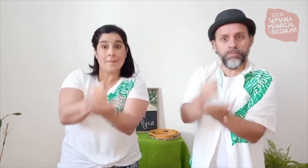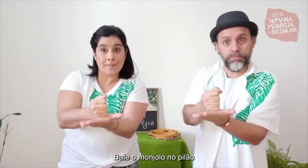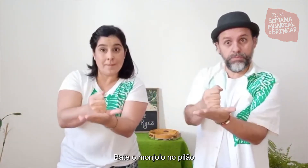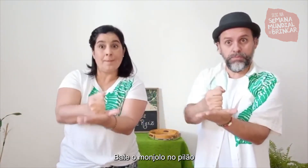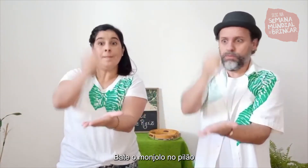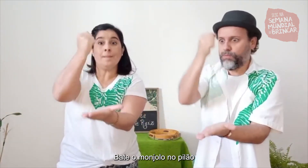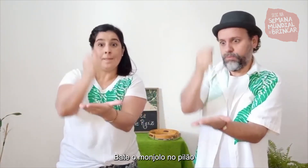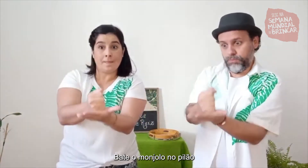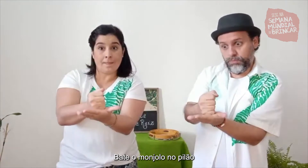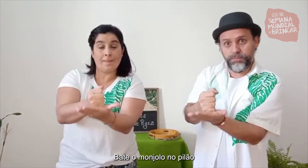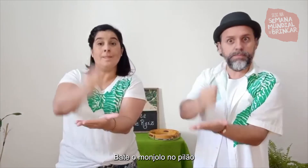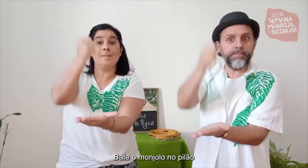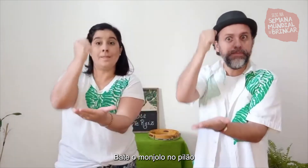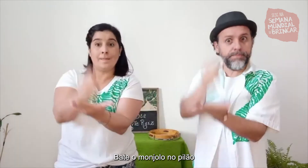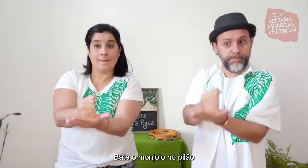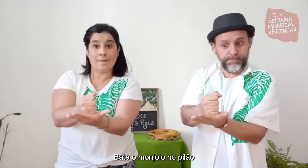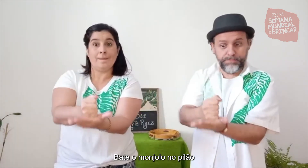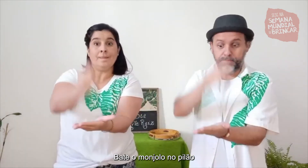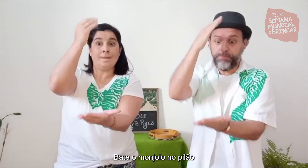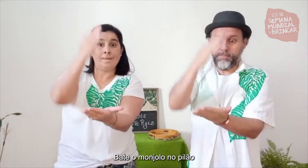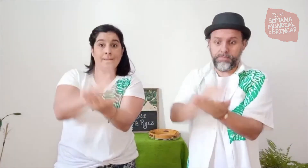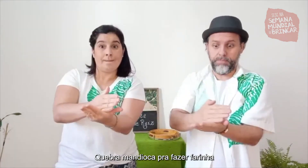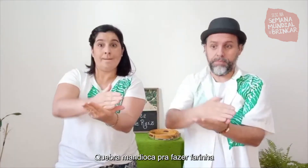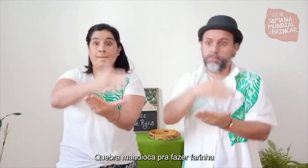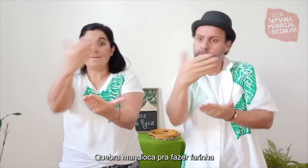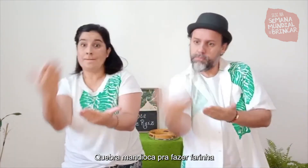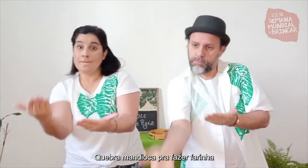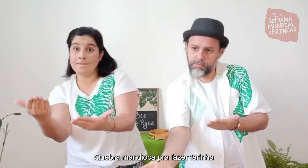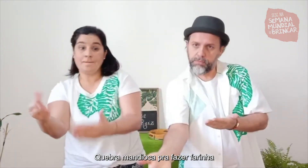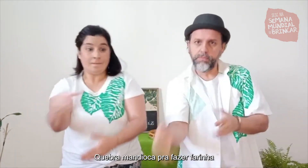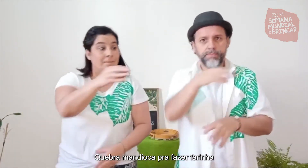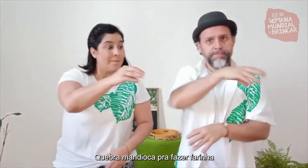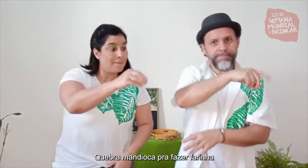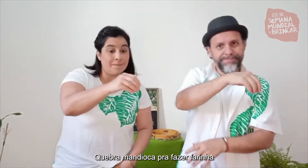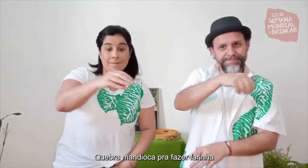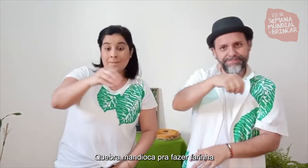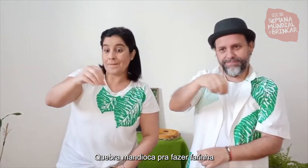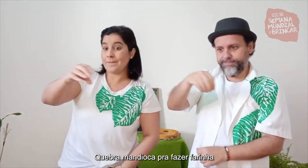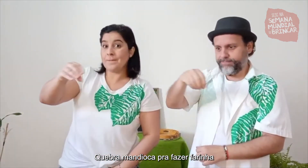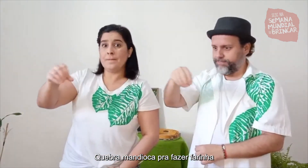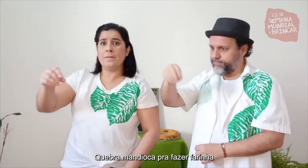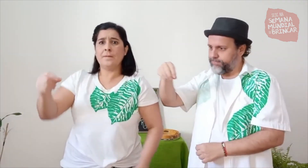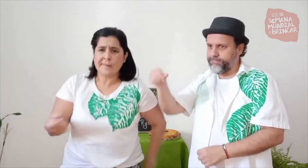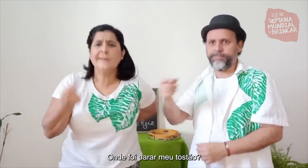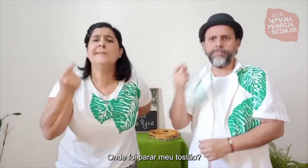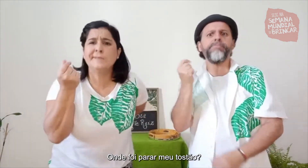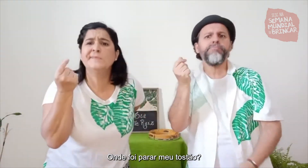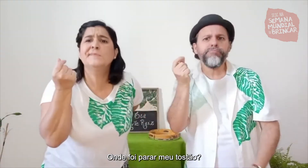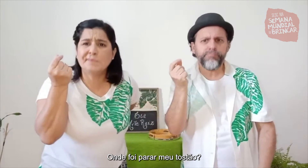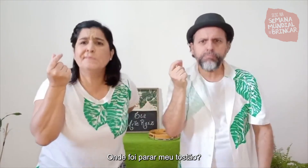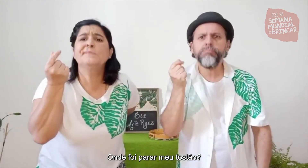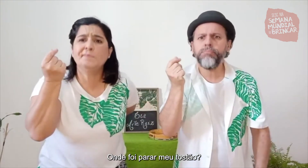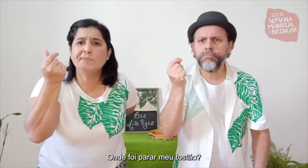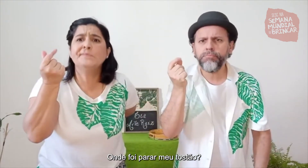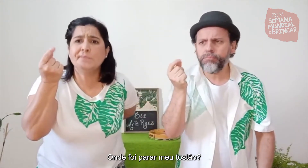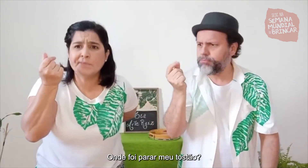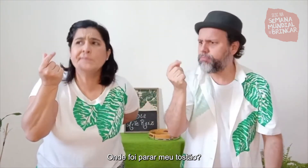Bate o monjolo no pilão. Quebra mandioca pra fazer farinha. Onde foi para meu